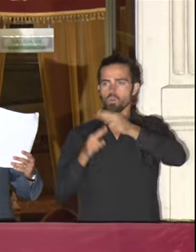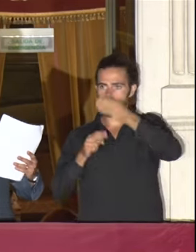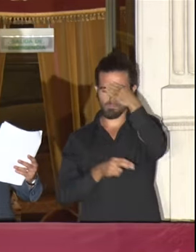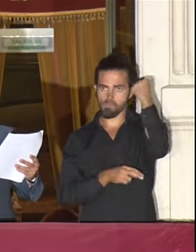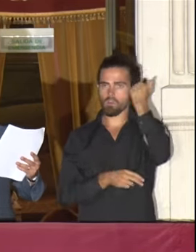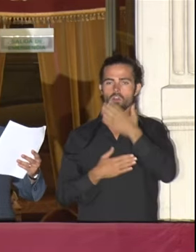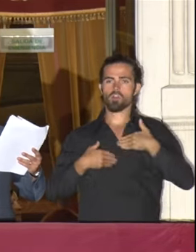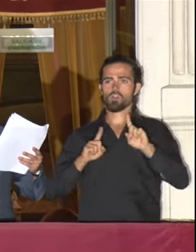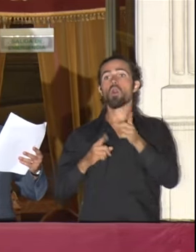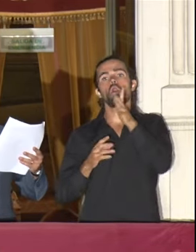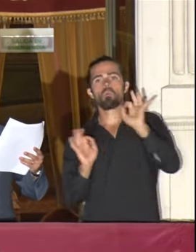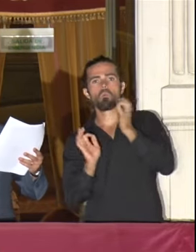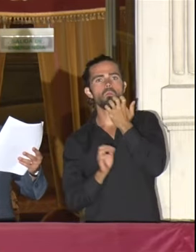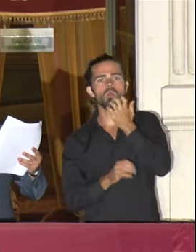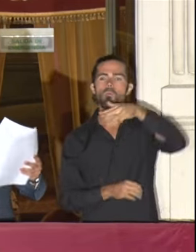y como Miguel Pardo.